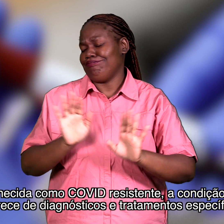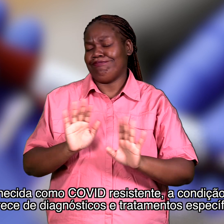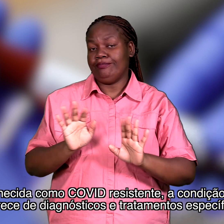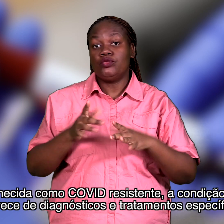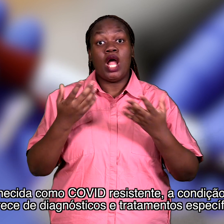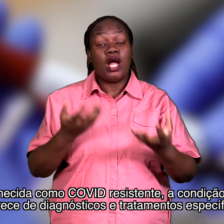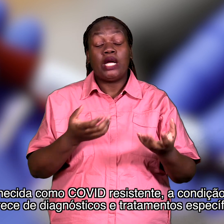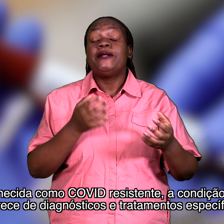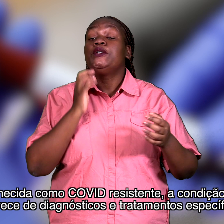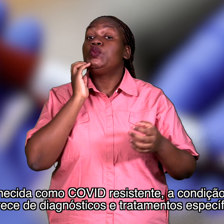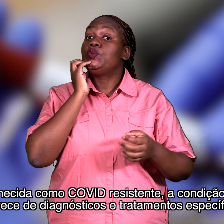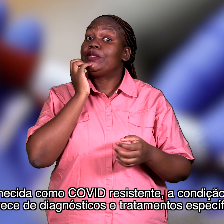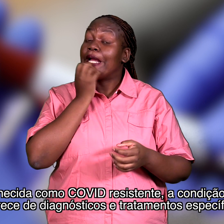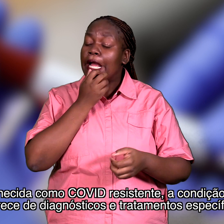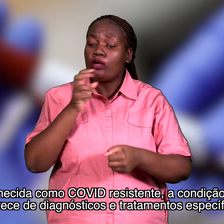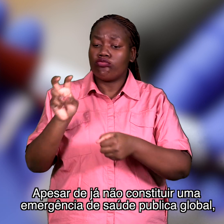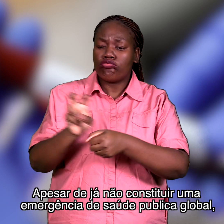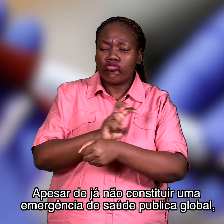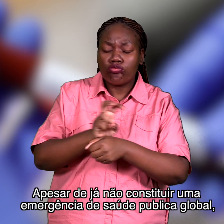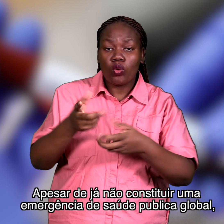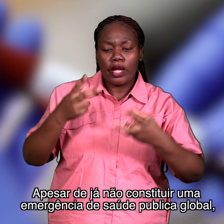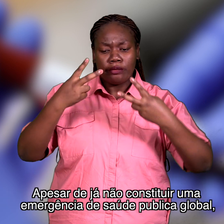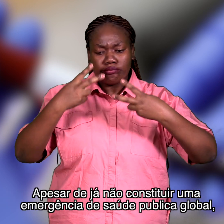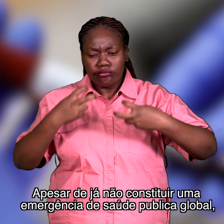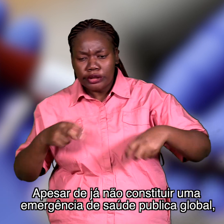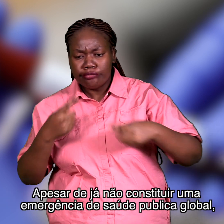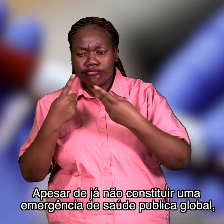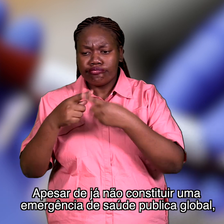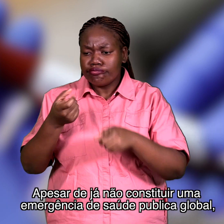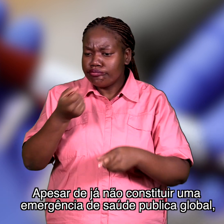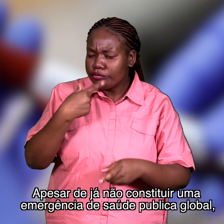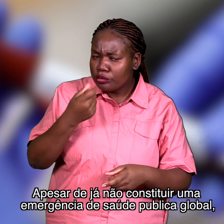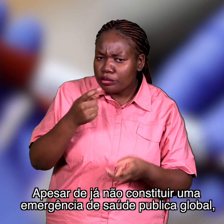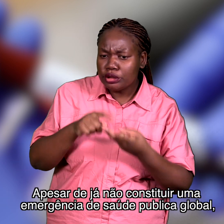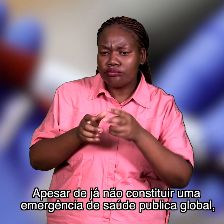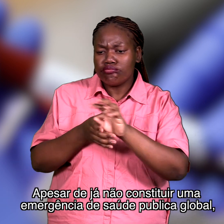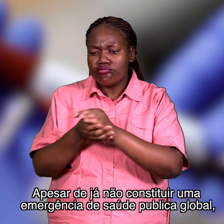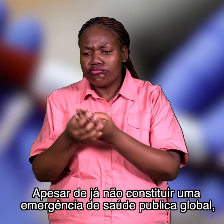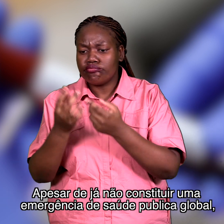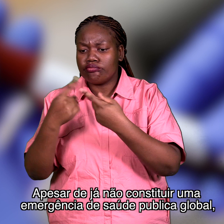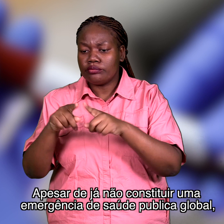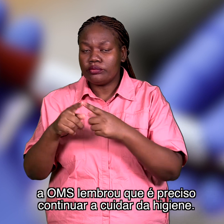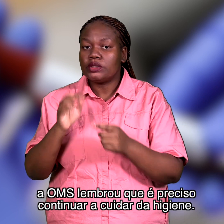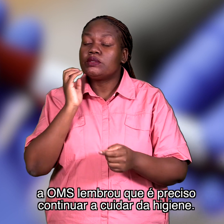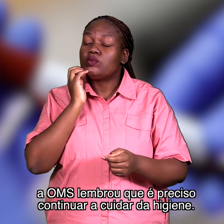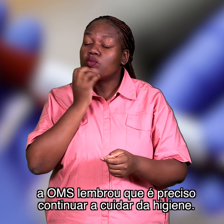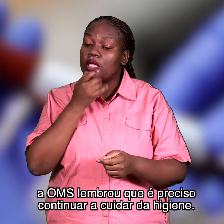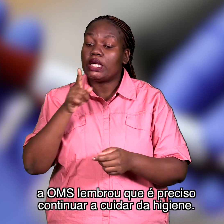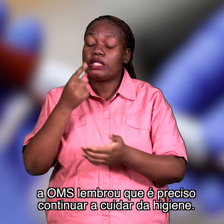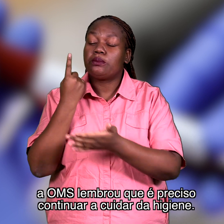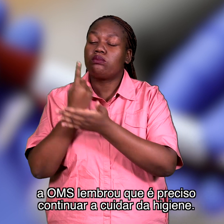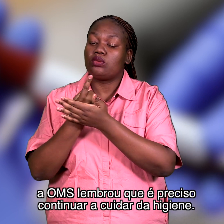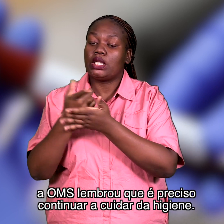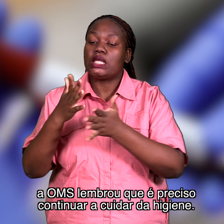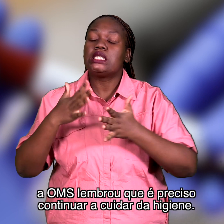carece de diagnósticos e tratamentos específicos. Apesar de já não constituir uma emergência de saúde pública global, a OMS